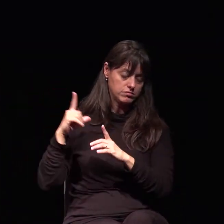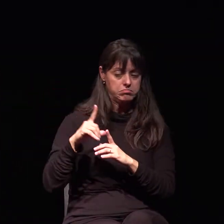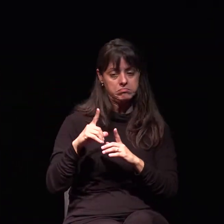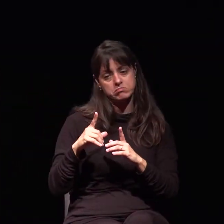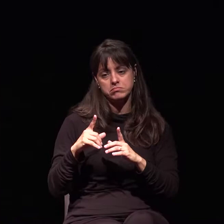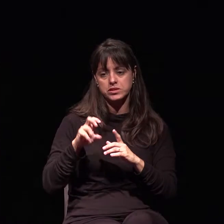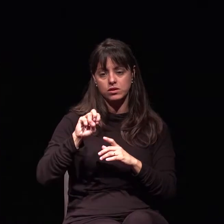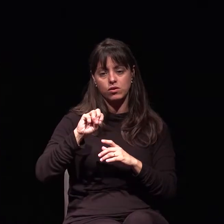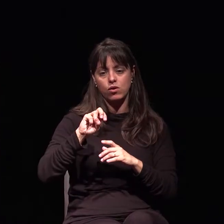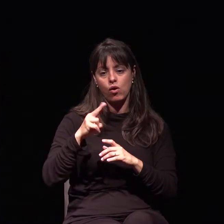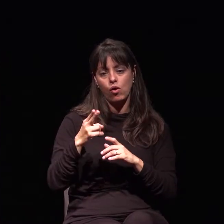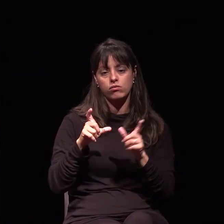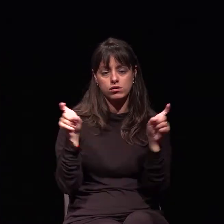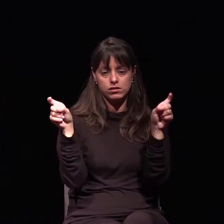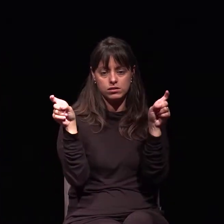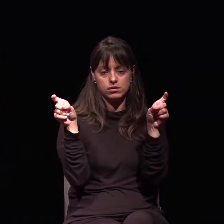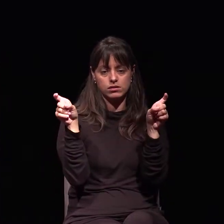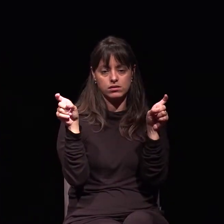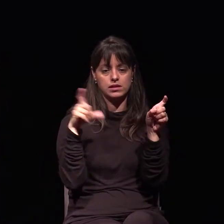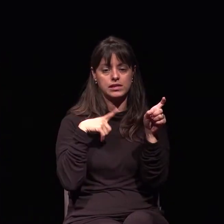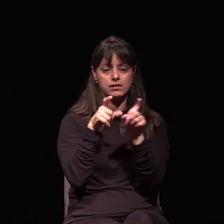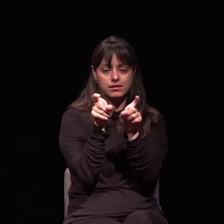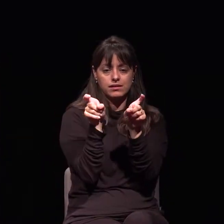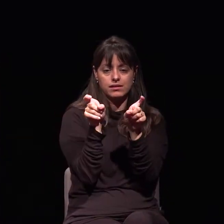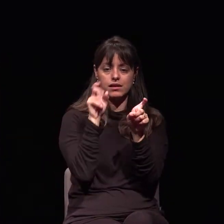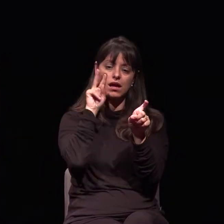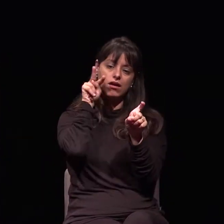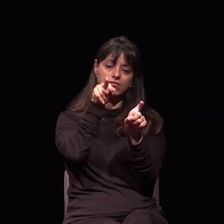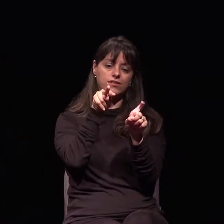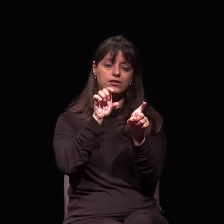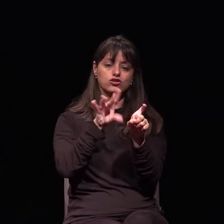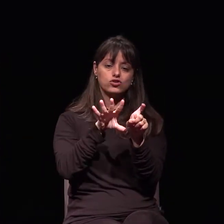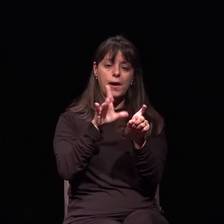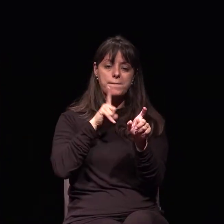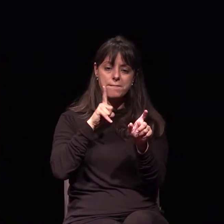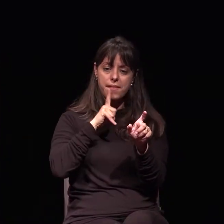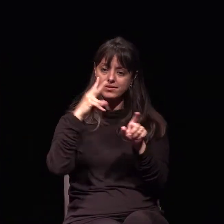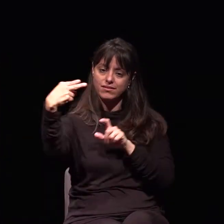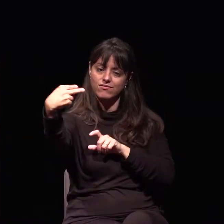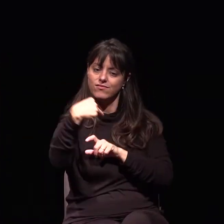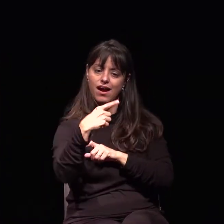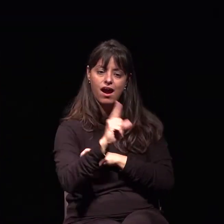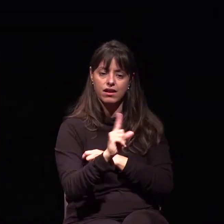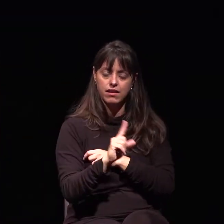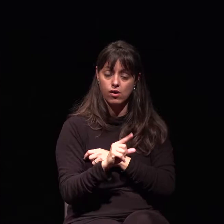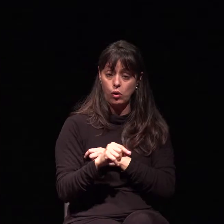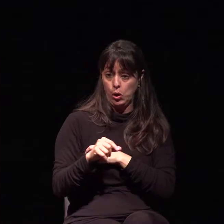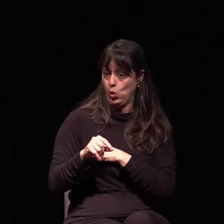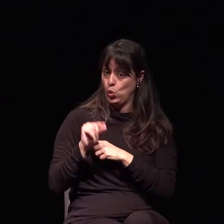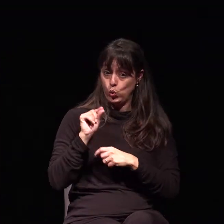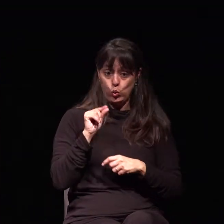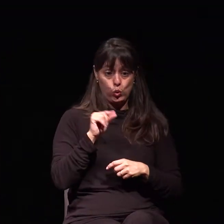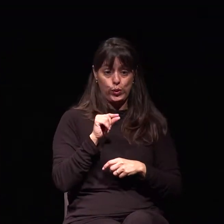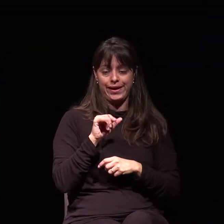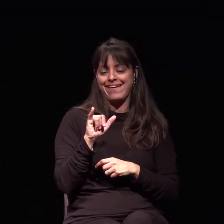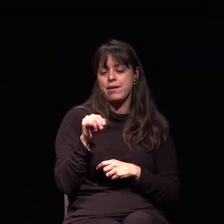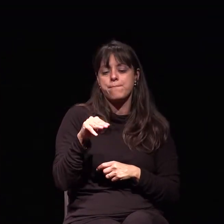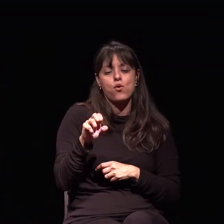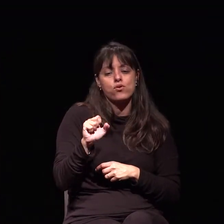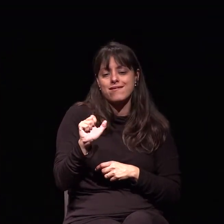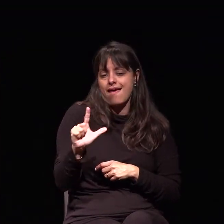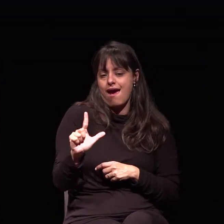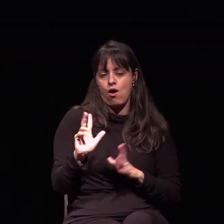que os joelhinhos assim, e a criança que o médico está segurando. E isso foi considerado imoral,